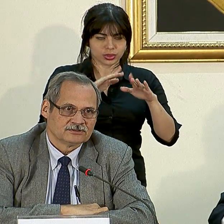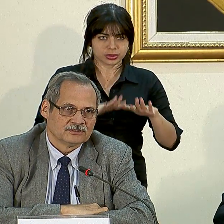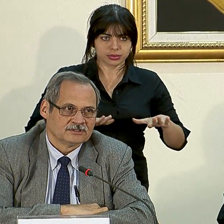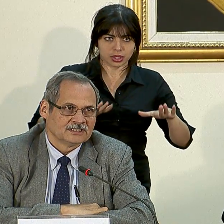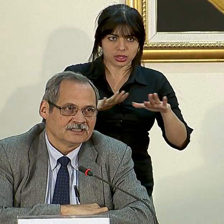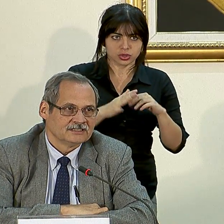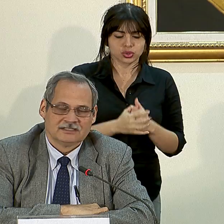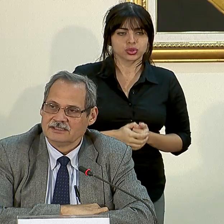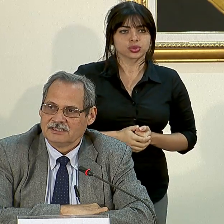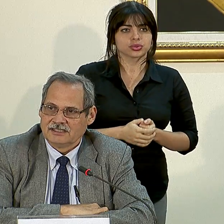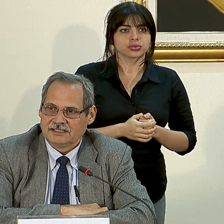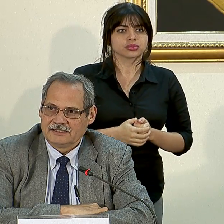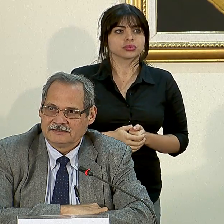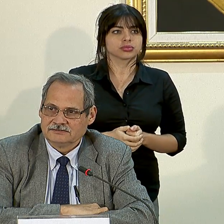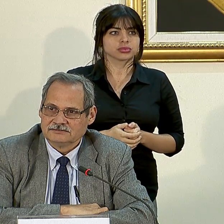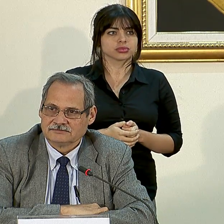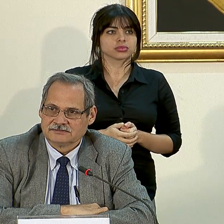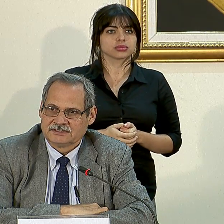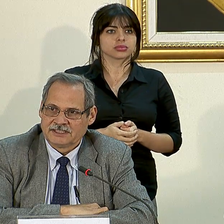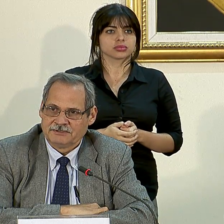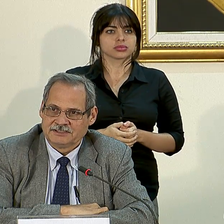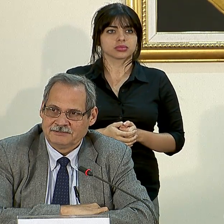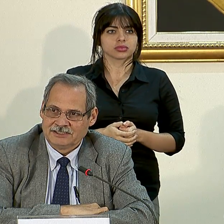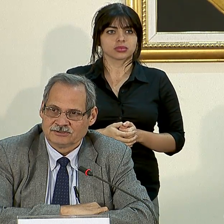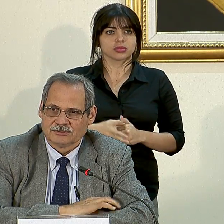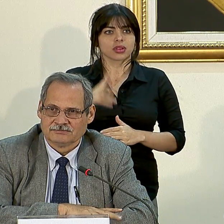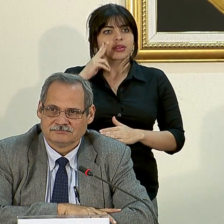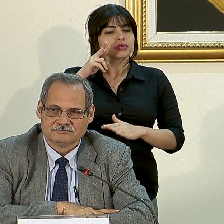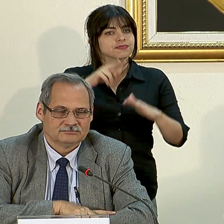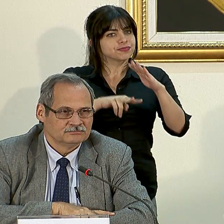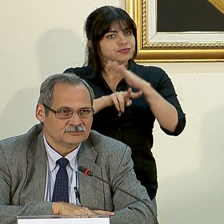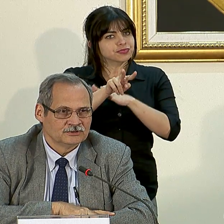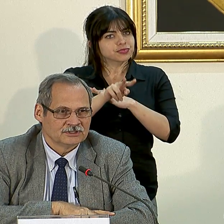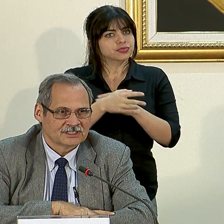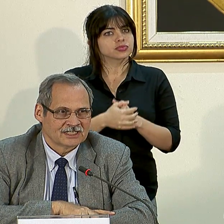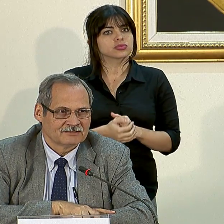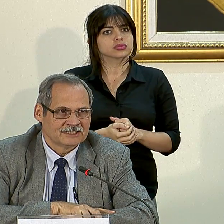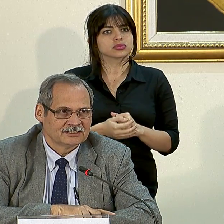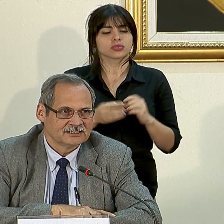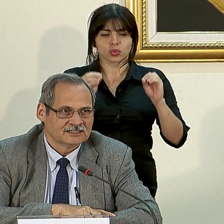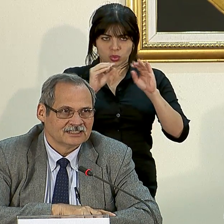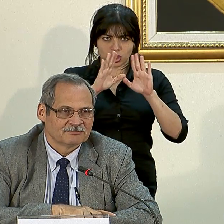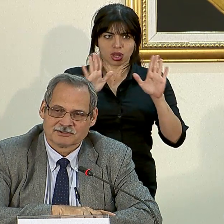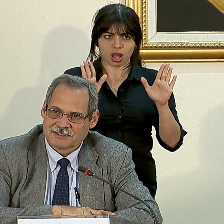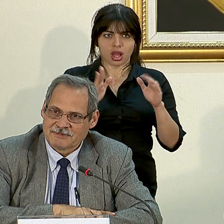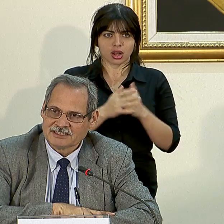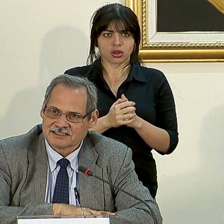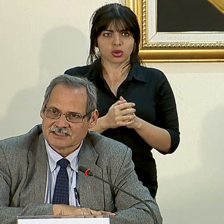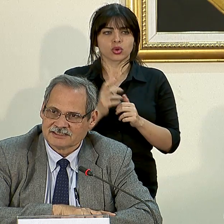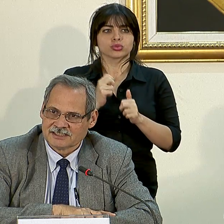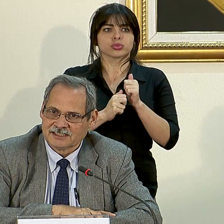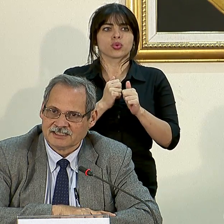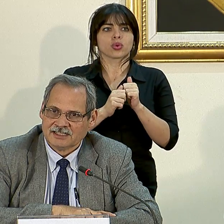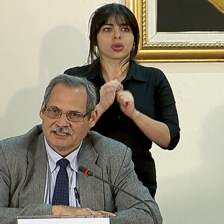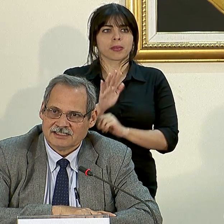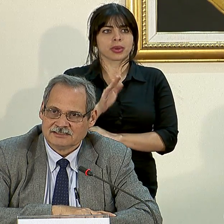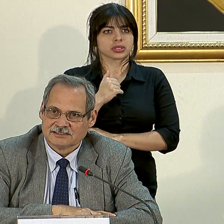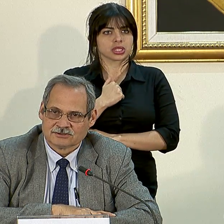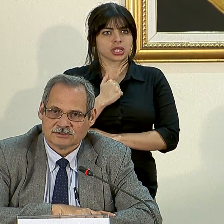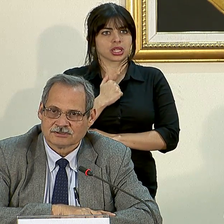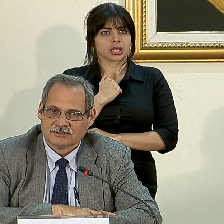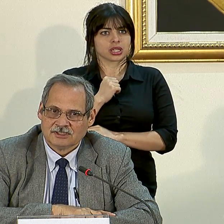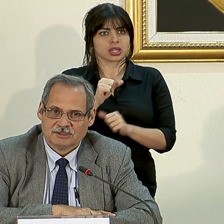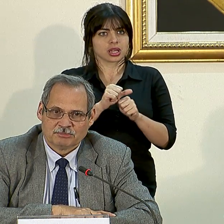espacio donde se visibilizó muy claramente la problemática que tiene